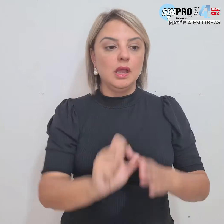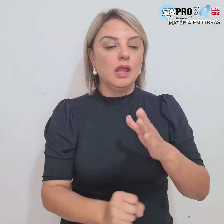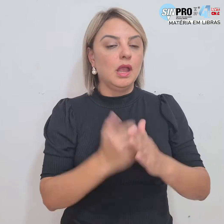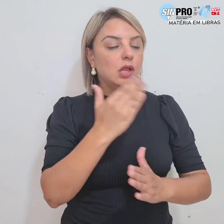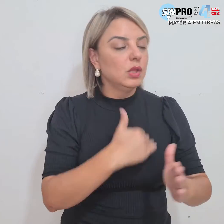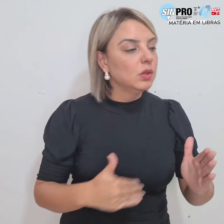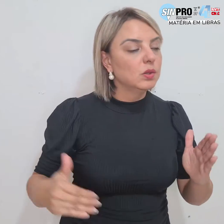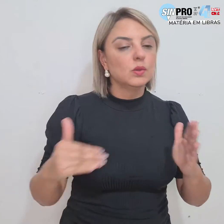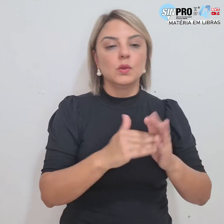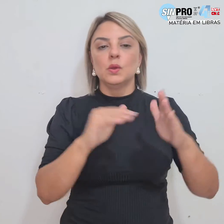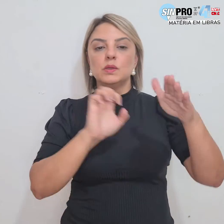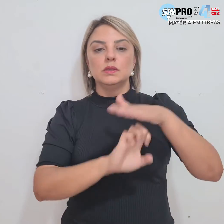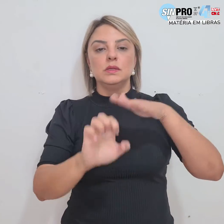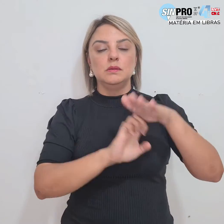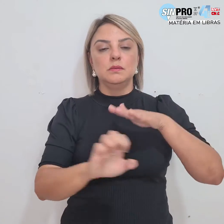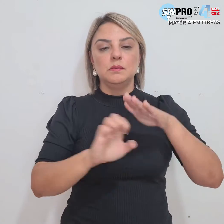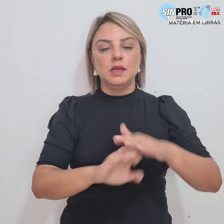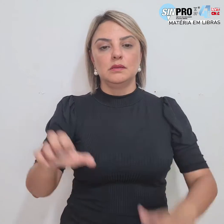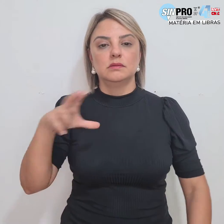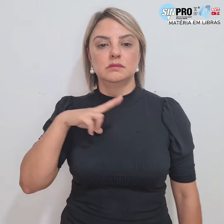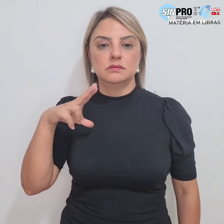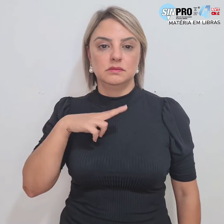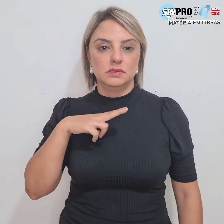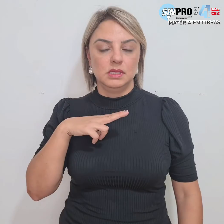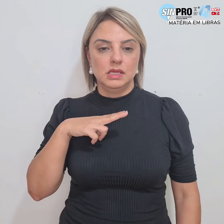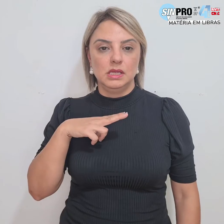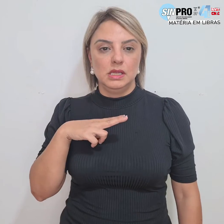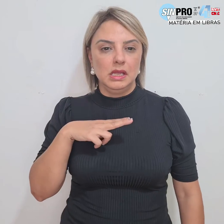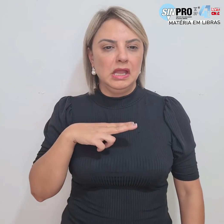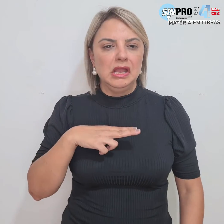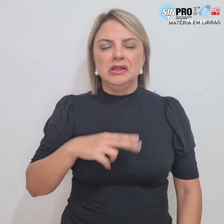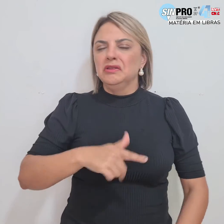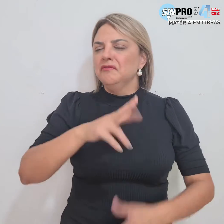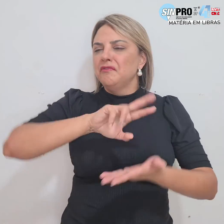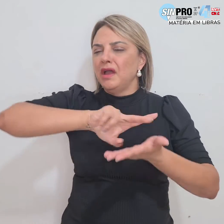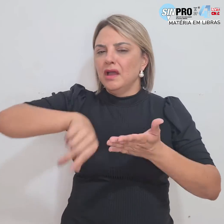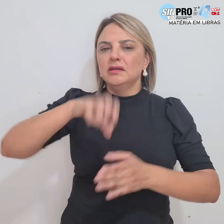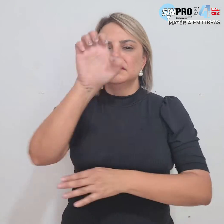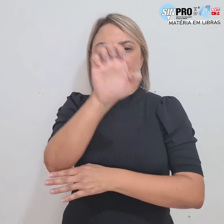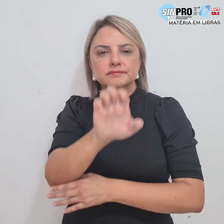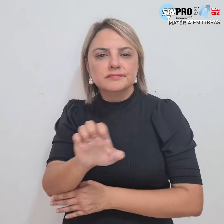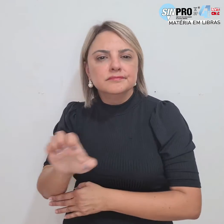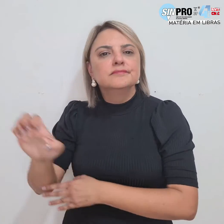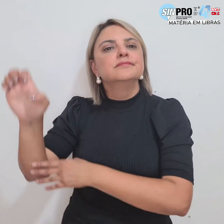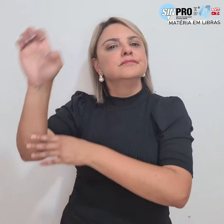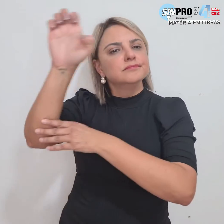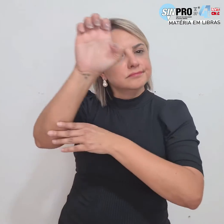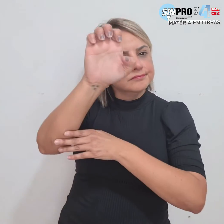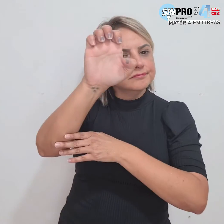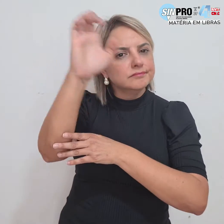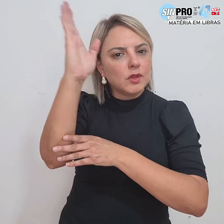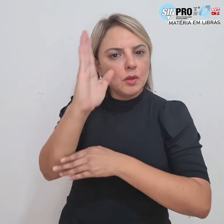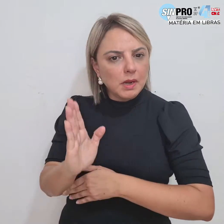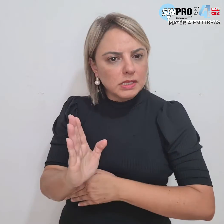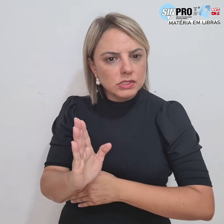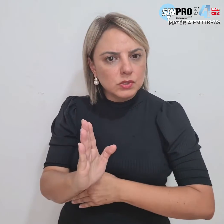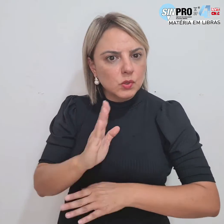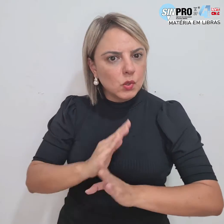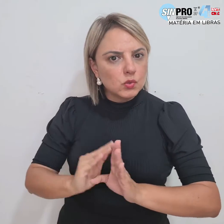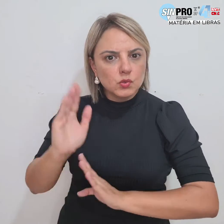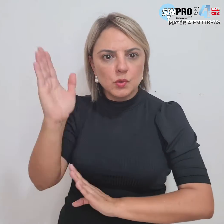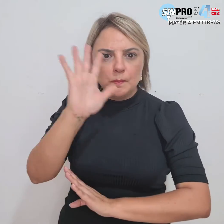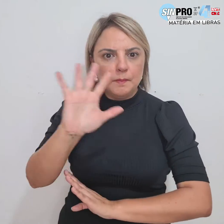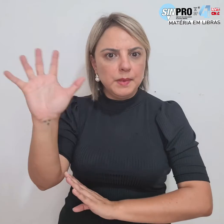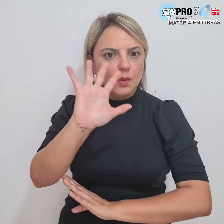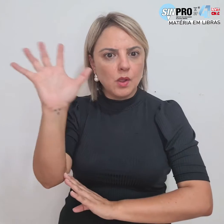da conta de luz ocorreu em todas as empresas estaduais privatizadas, Selg, Serom, Eletroacre, Amazonas